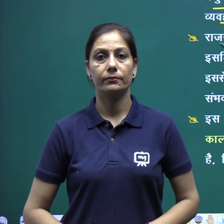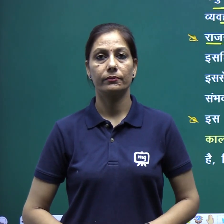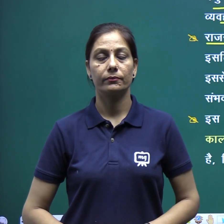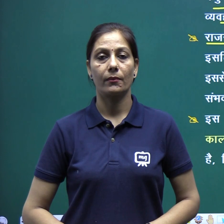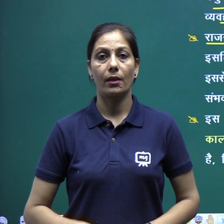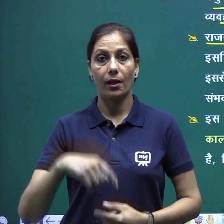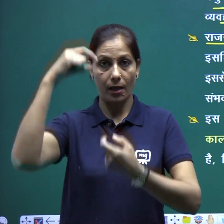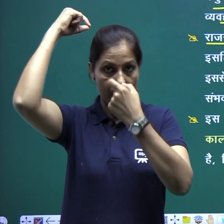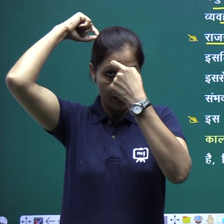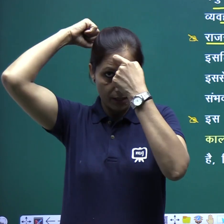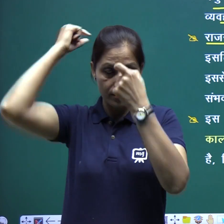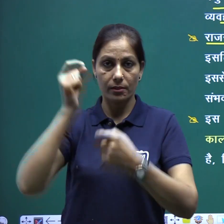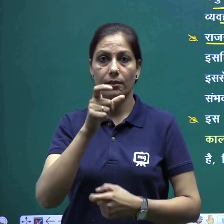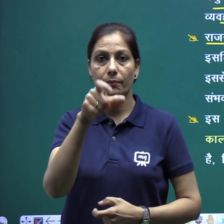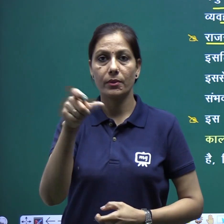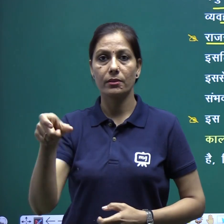राजनीतिज्ञ